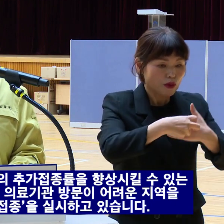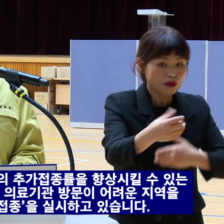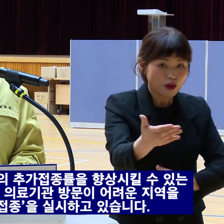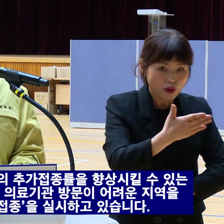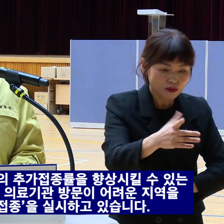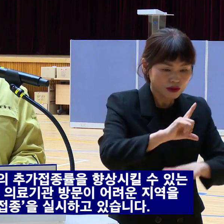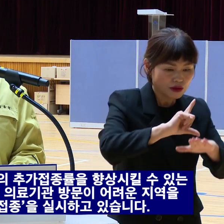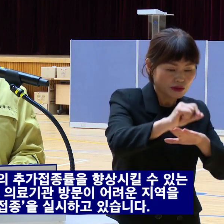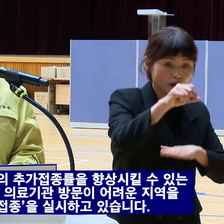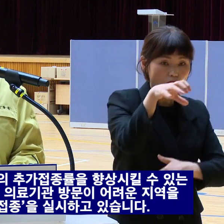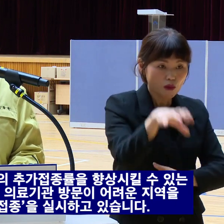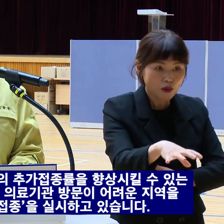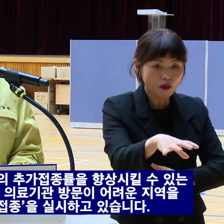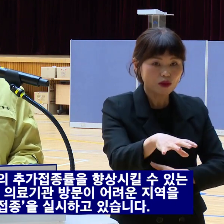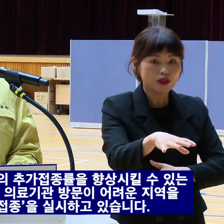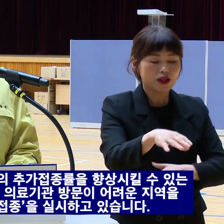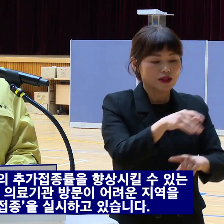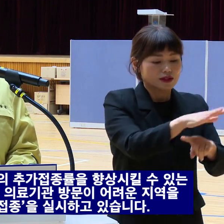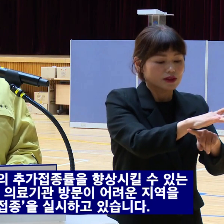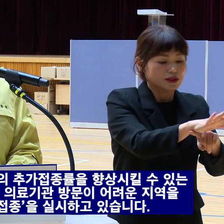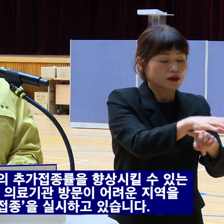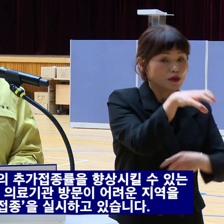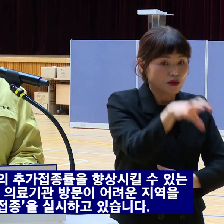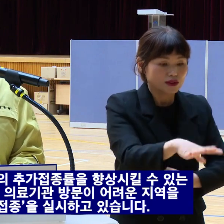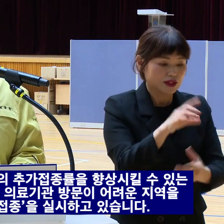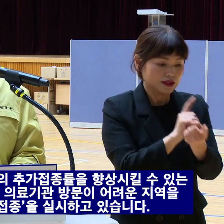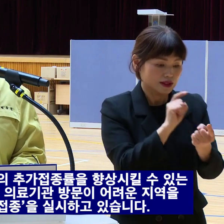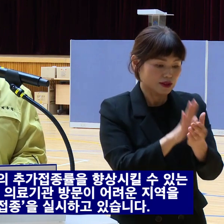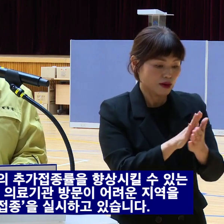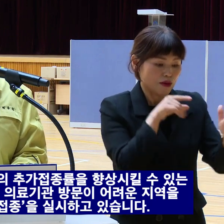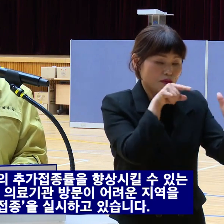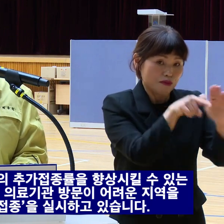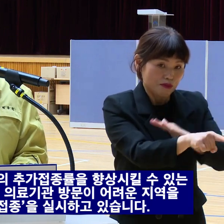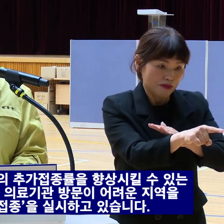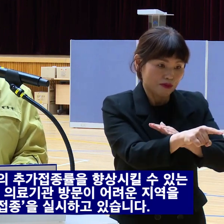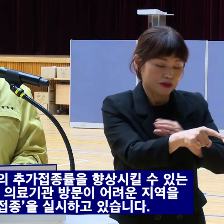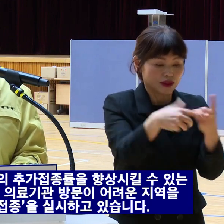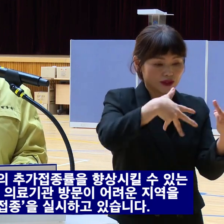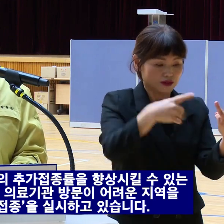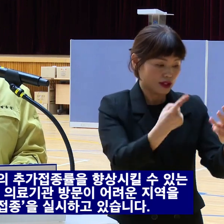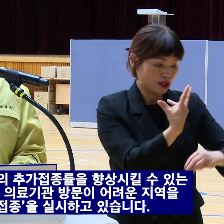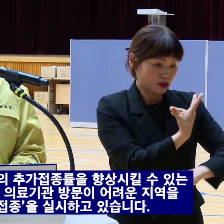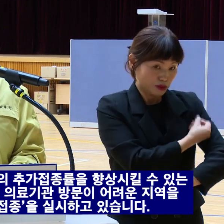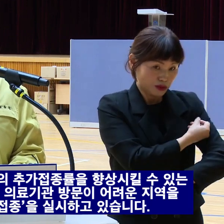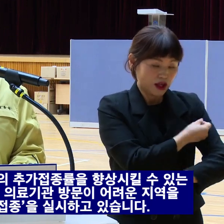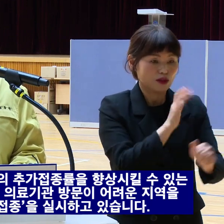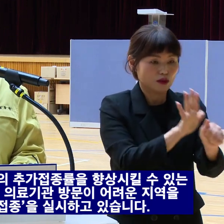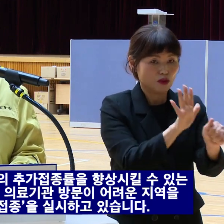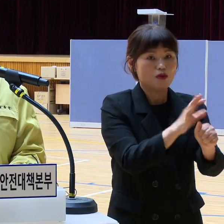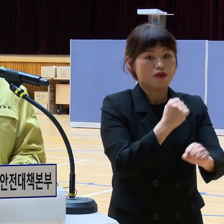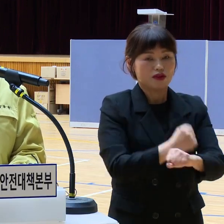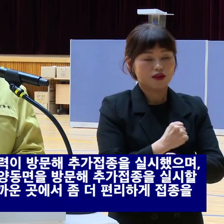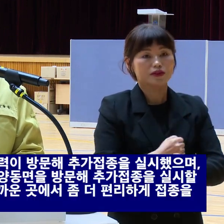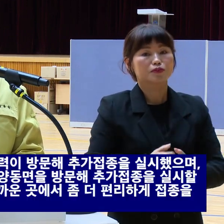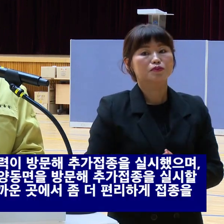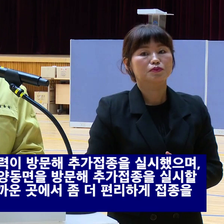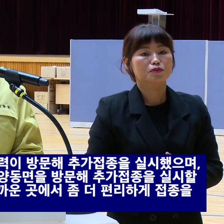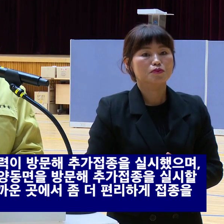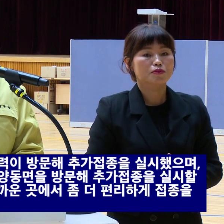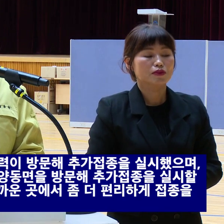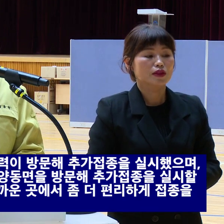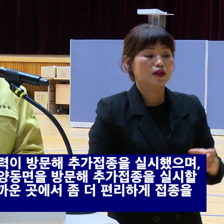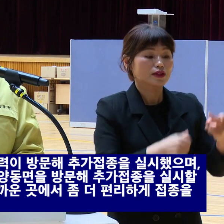방문이 어려운 지역을 선정하여 찾아가는 코로나19 예방접종을 실시하고 있습니다.